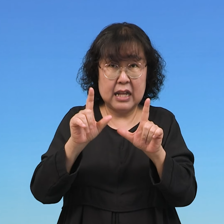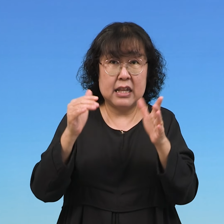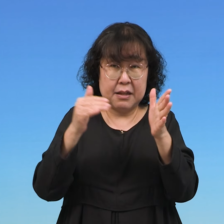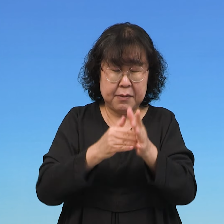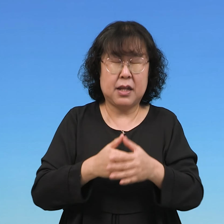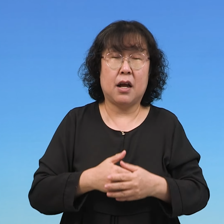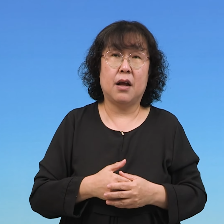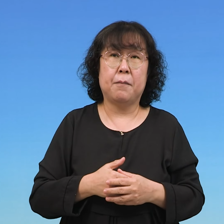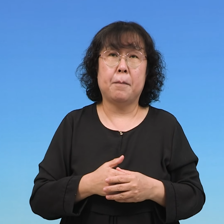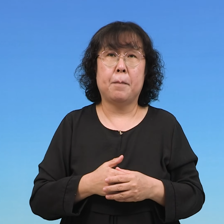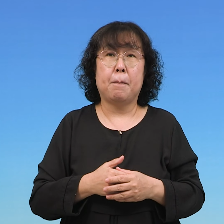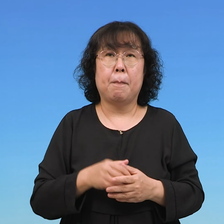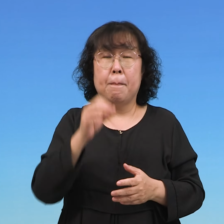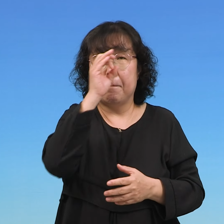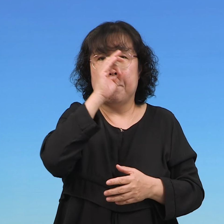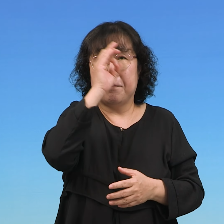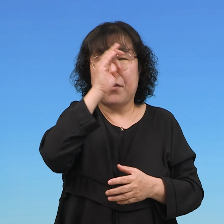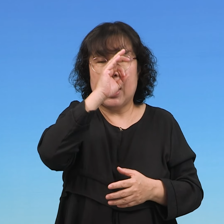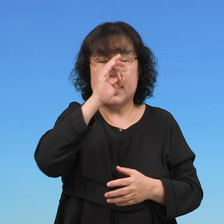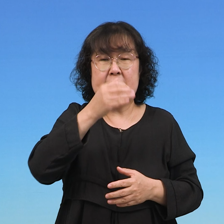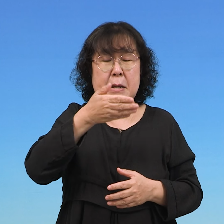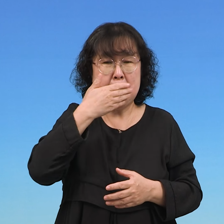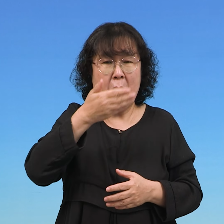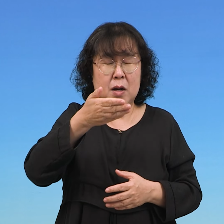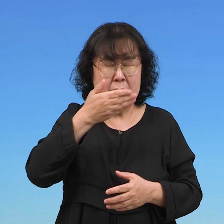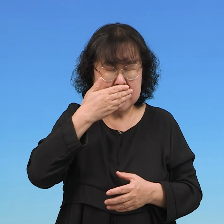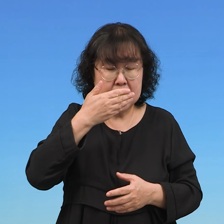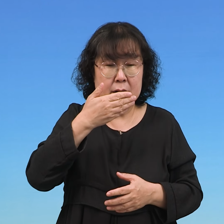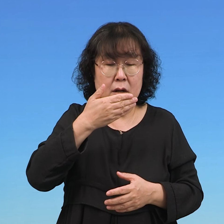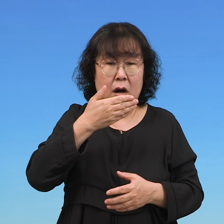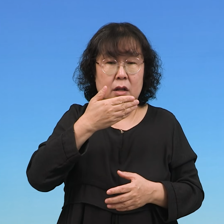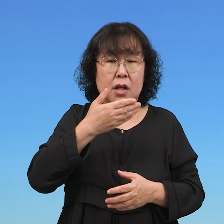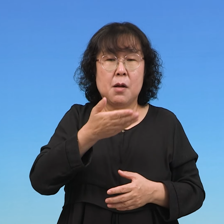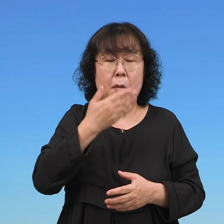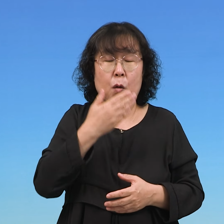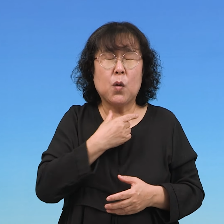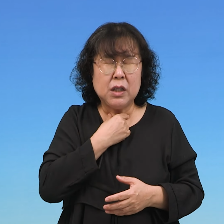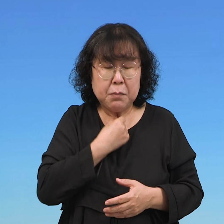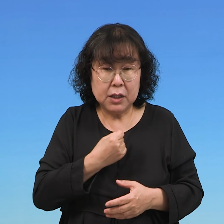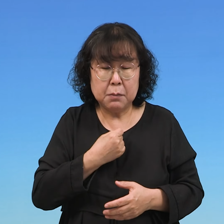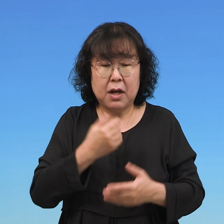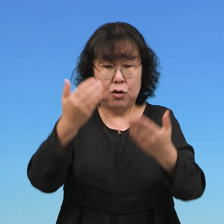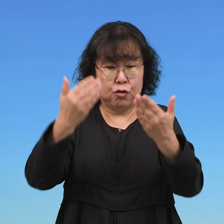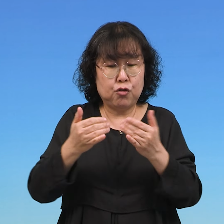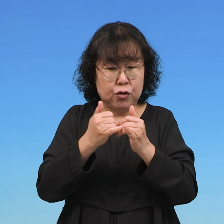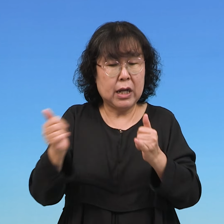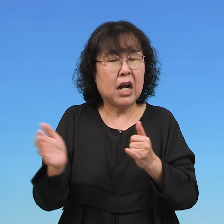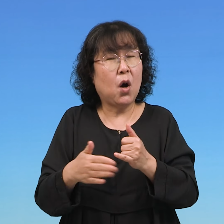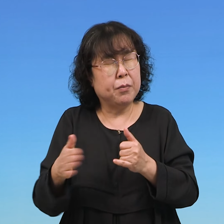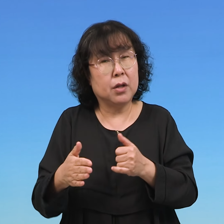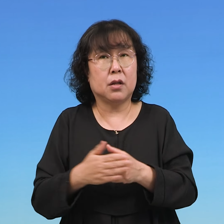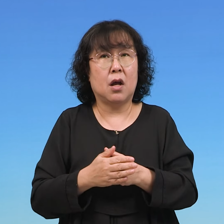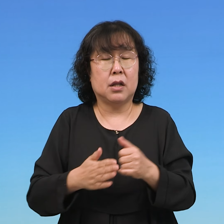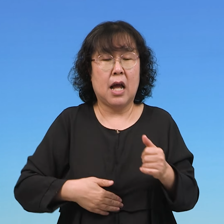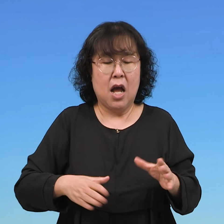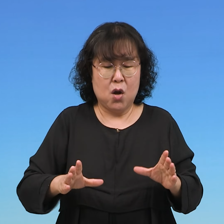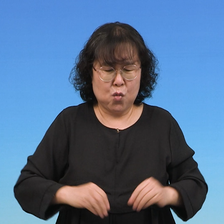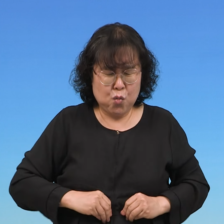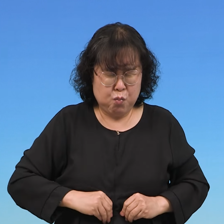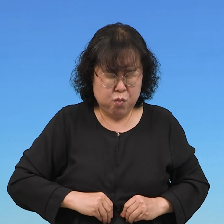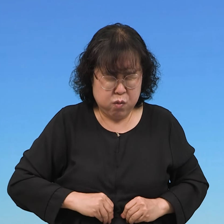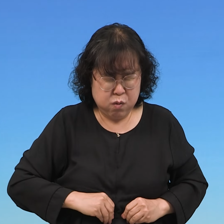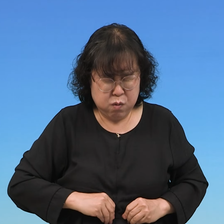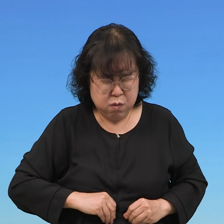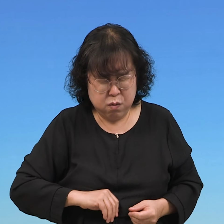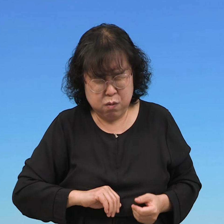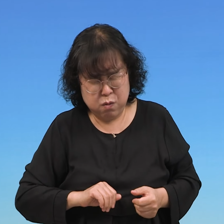그게 16절입니다. 그가 돼지 먹는 주염 열매로 배를 채우고자 하되 주는 자가 없는지라, 한마디로 굶어